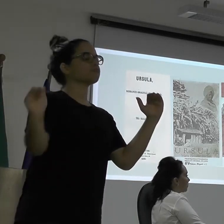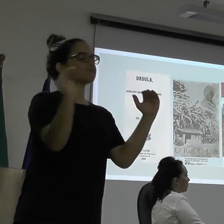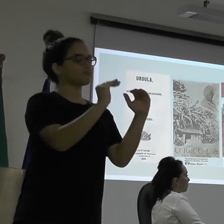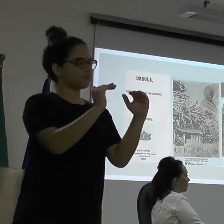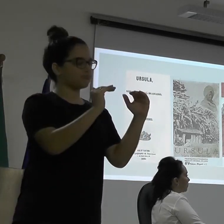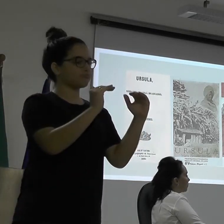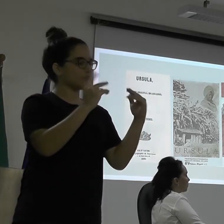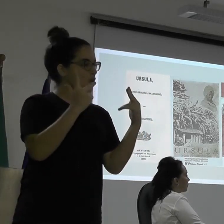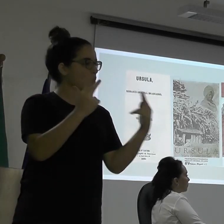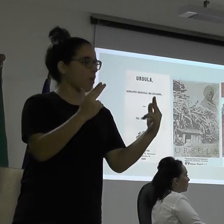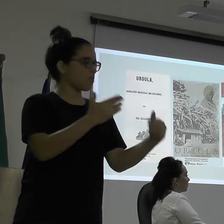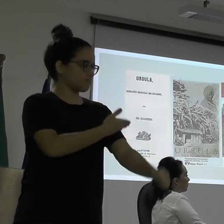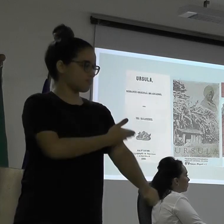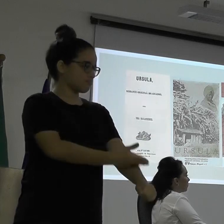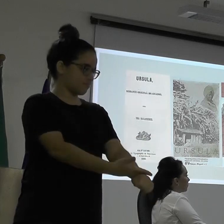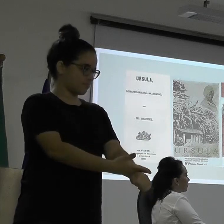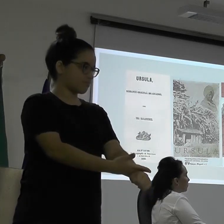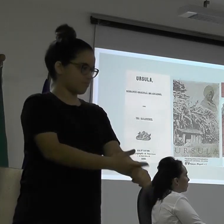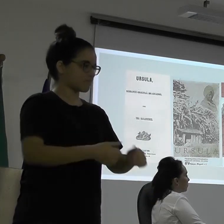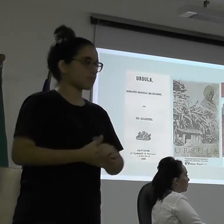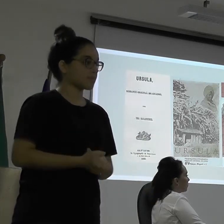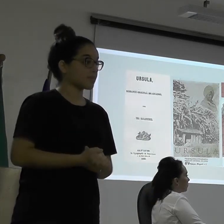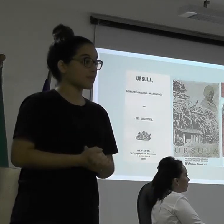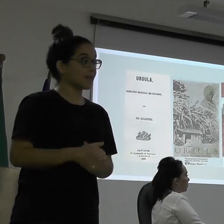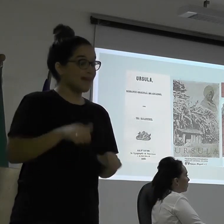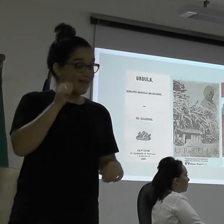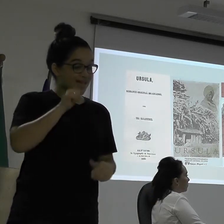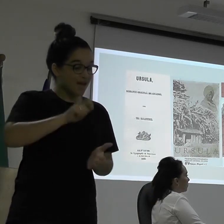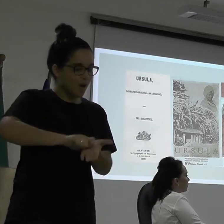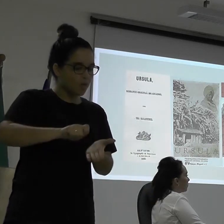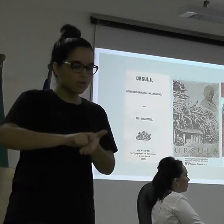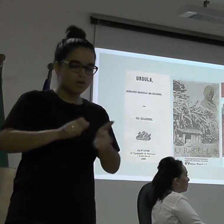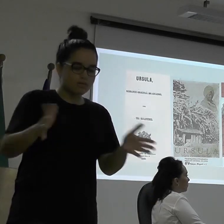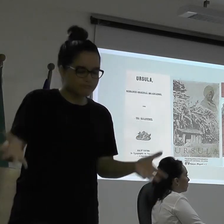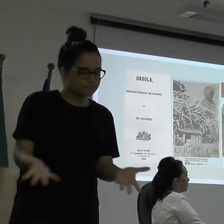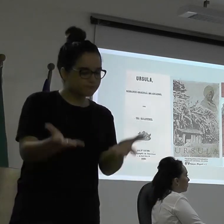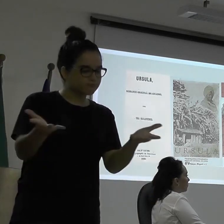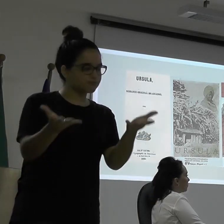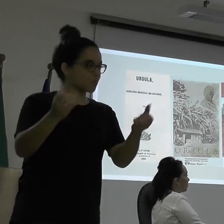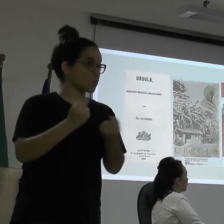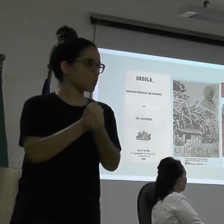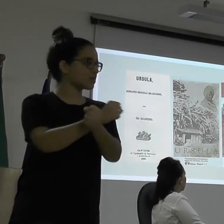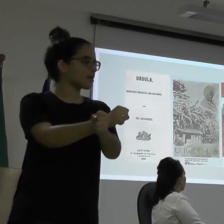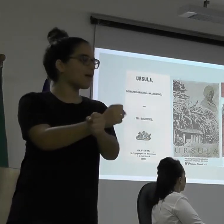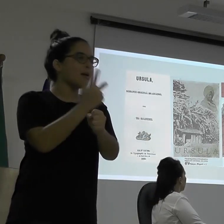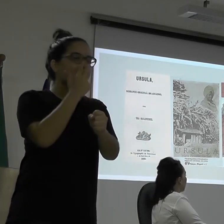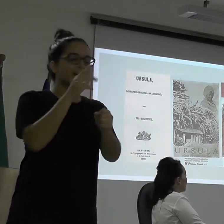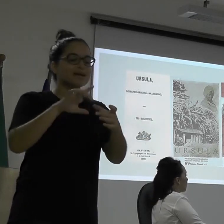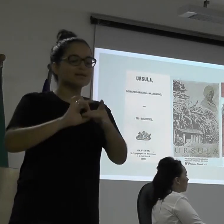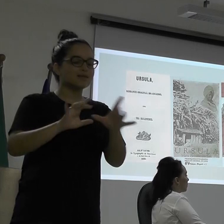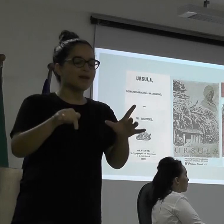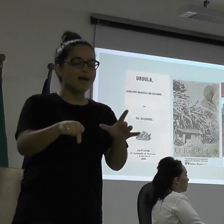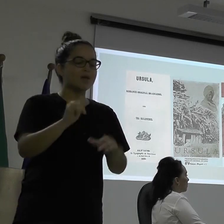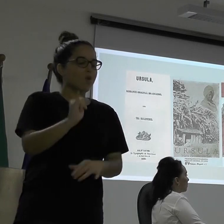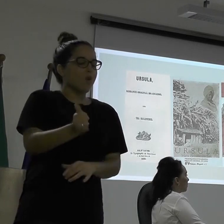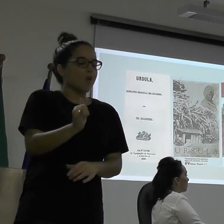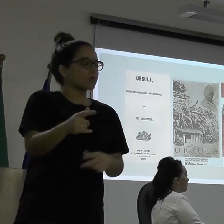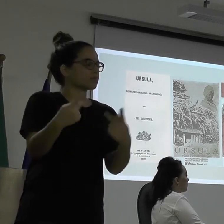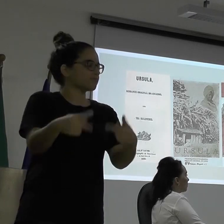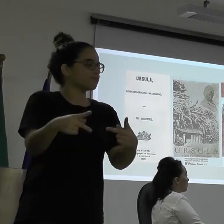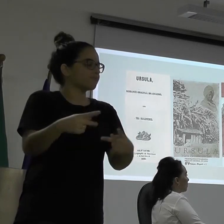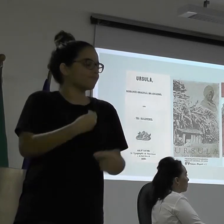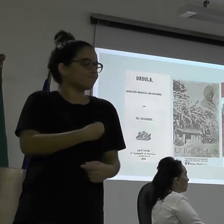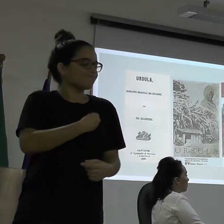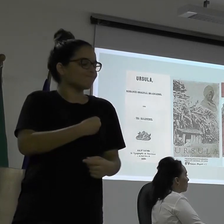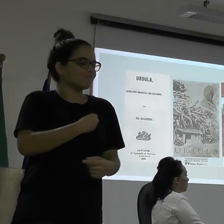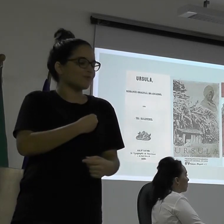igualdade com os brancos. E quando a autora dá voz a eles, deixa que eles mesmos contem suas tragédias, o que